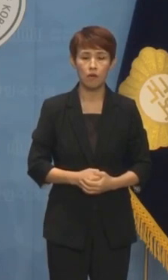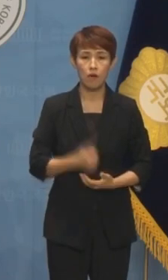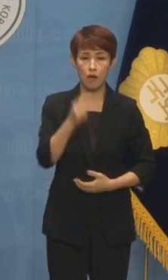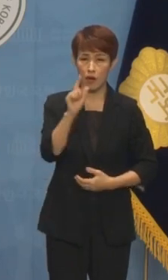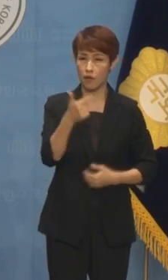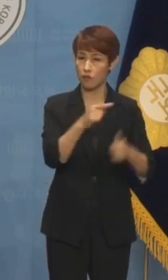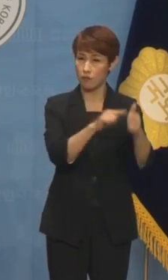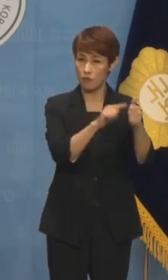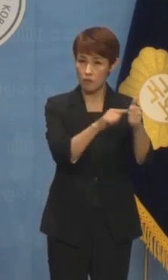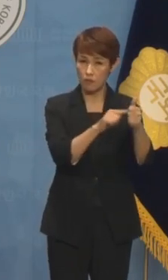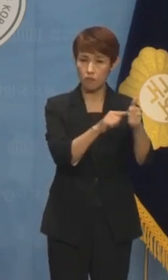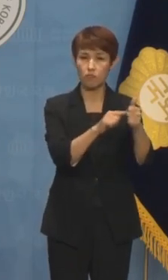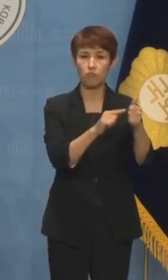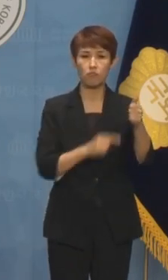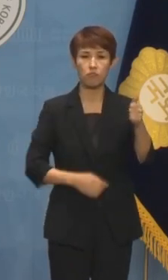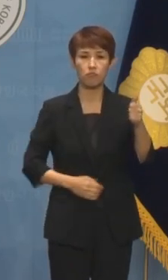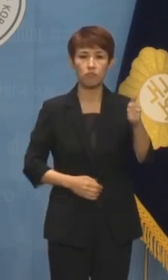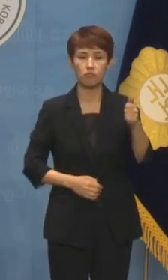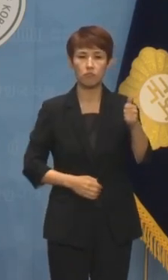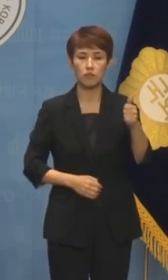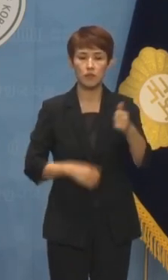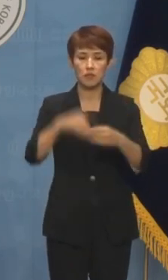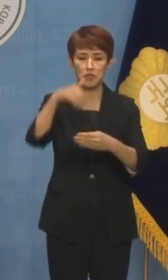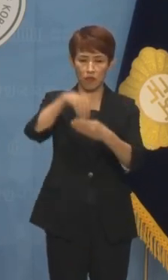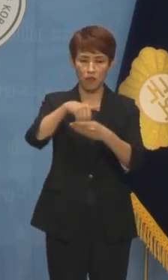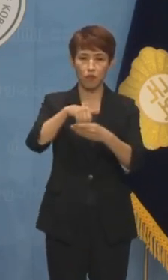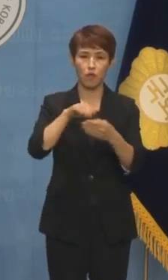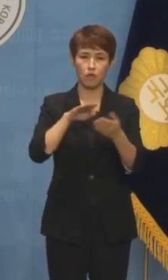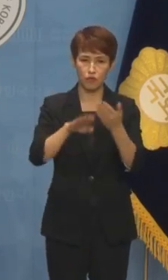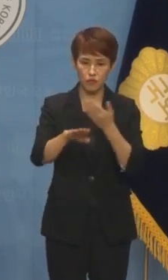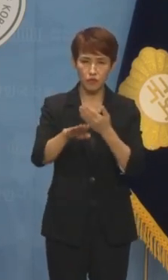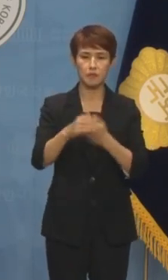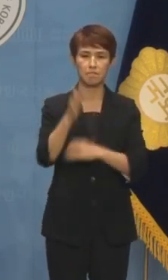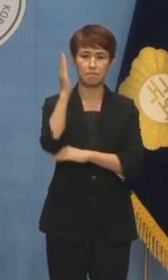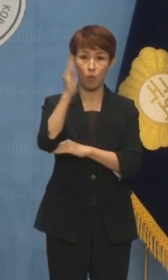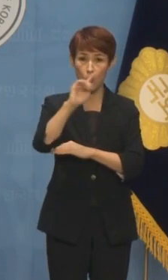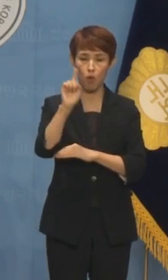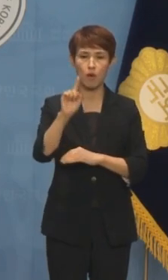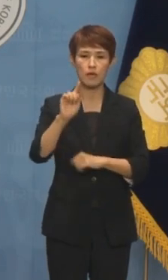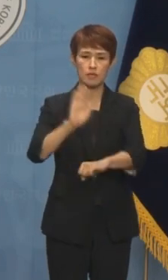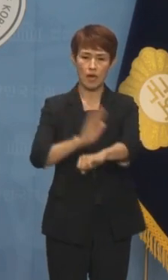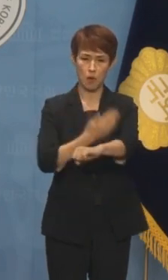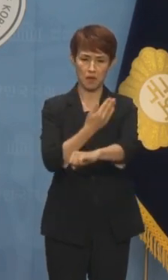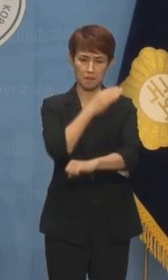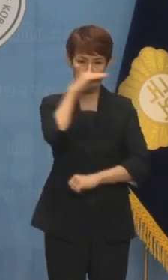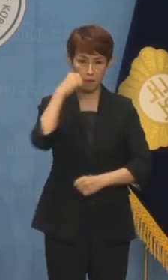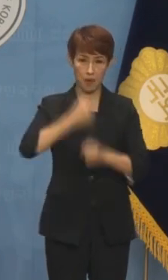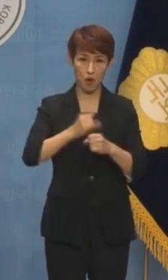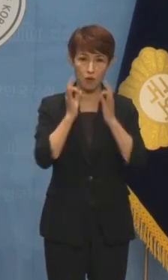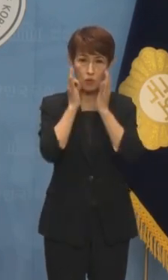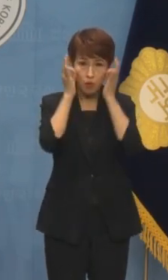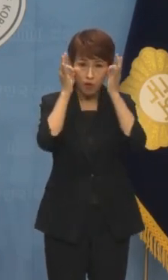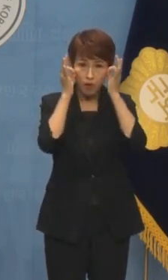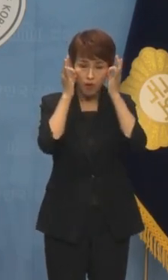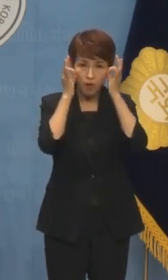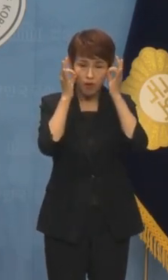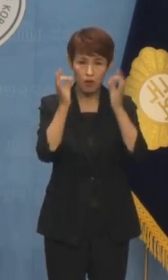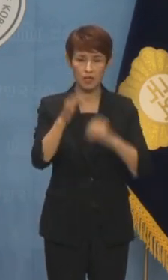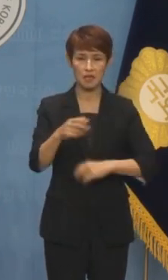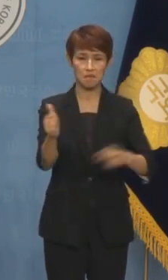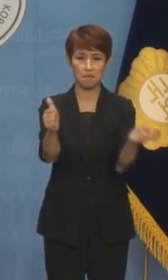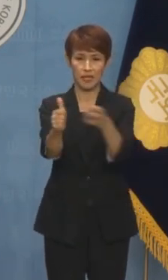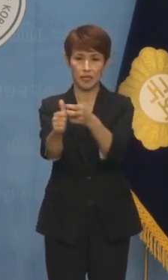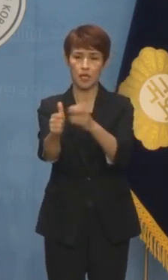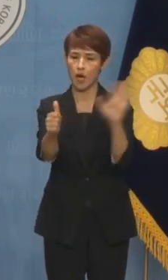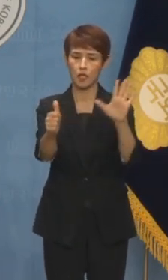전 위원장 스스로 총선 이후의 메시지를 통해서 잘못을 바로잡으려는 노력은 배신이